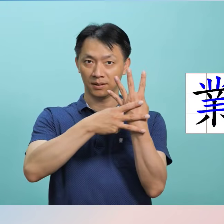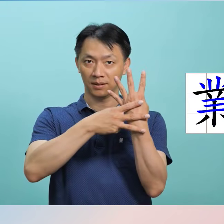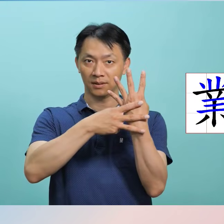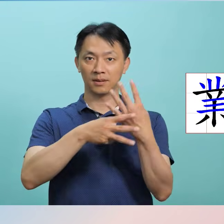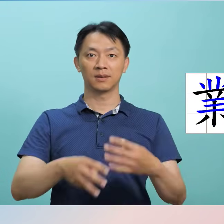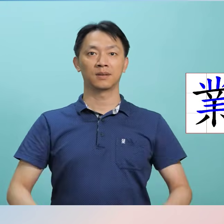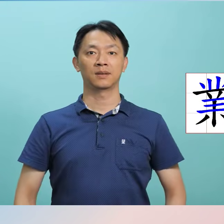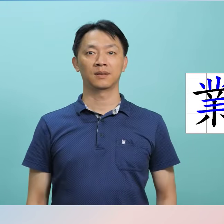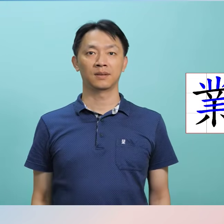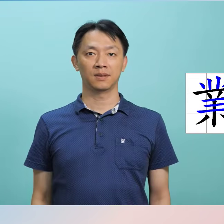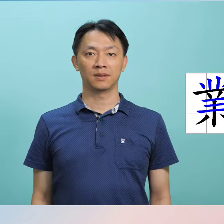月